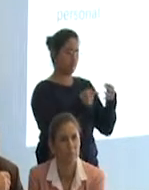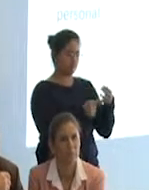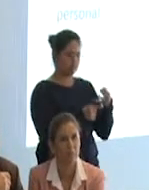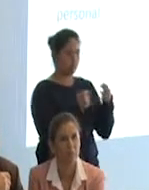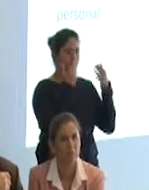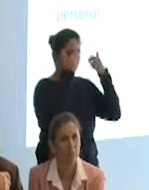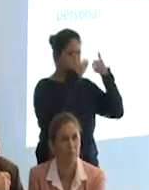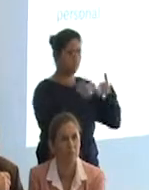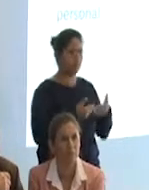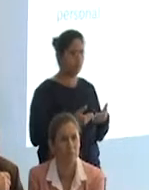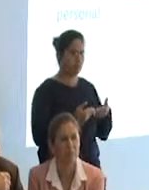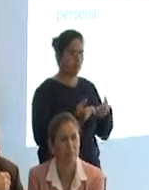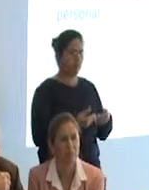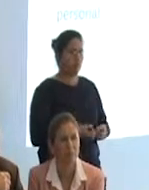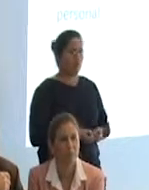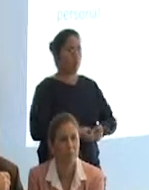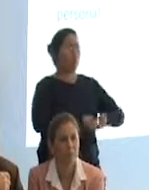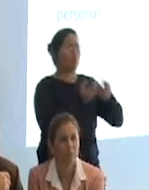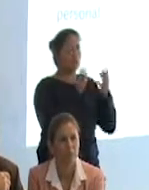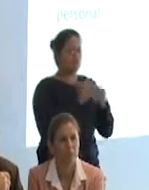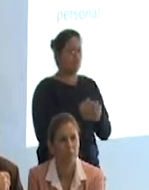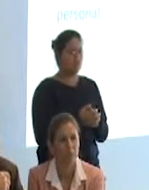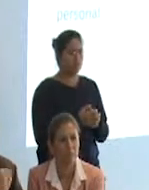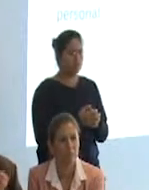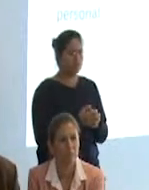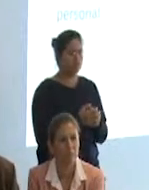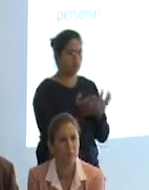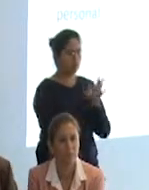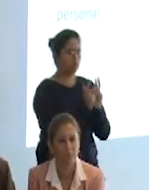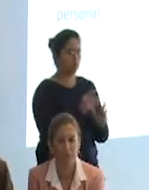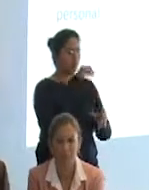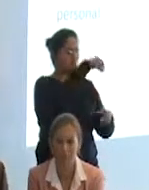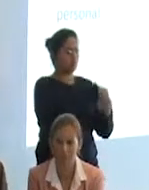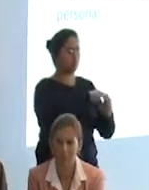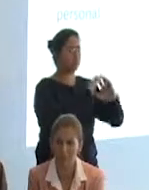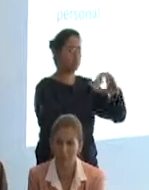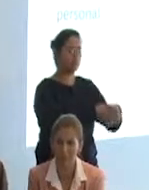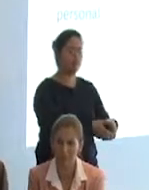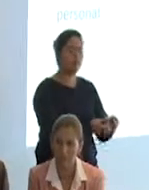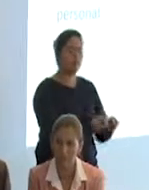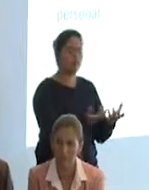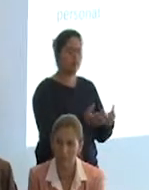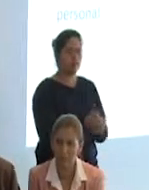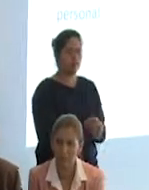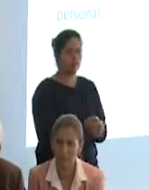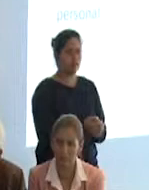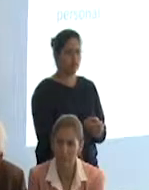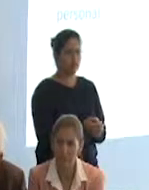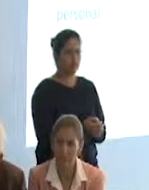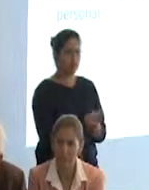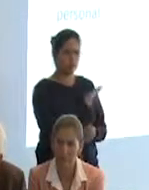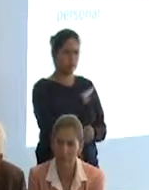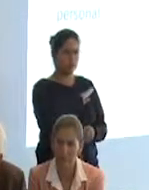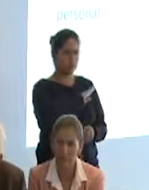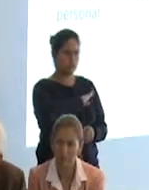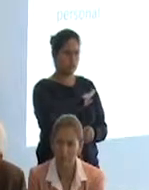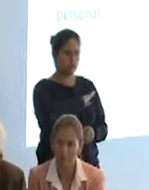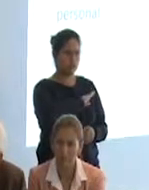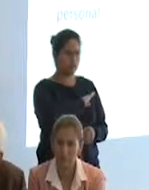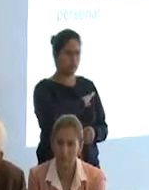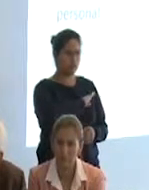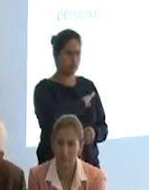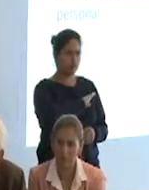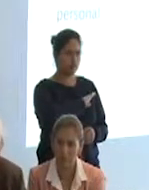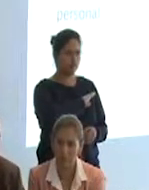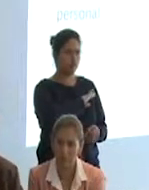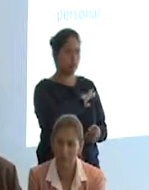discapacidad, ¿cuántos alumnos hay en la clase? ¿Acaso los alumnos de bachillerato tienen el